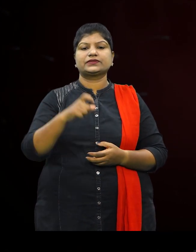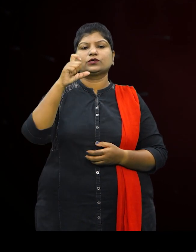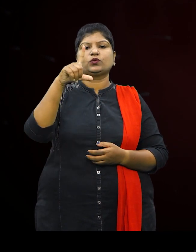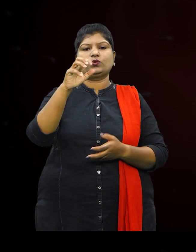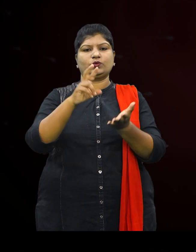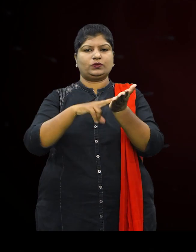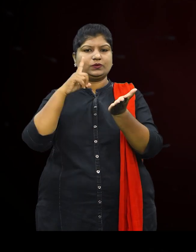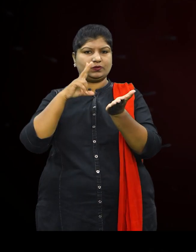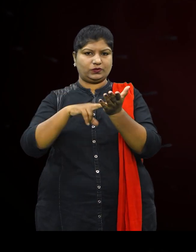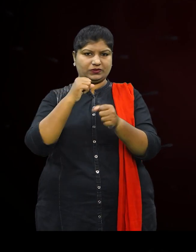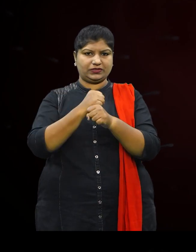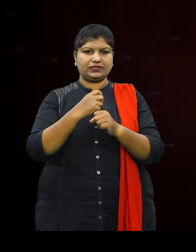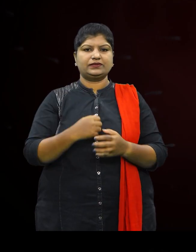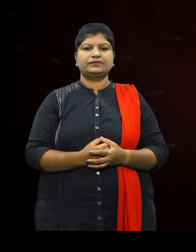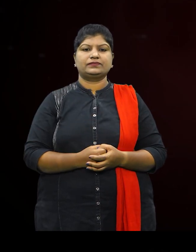प्रतिरूपण।